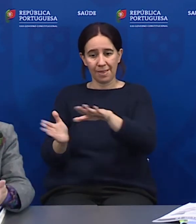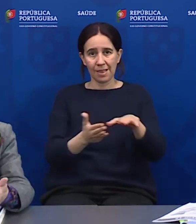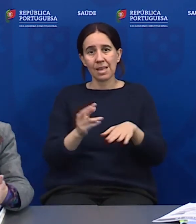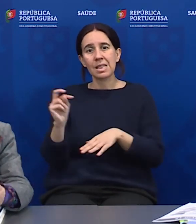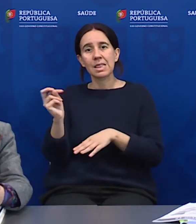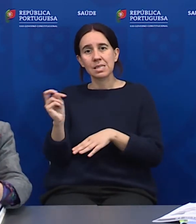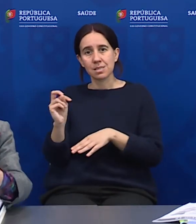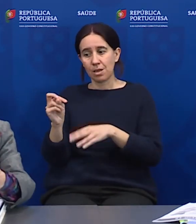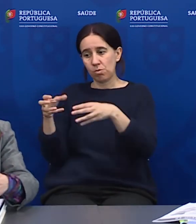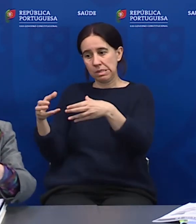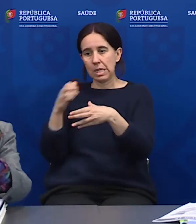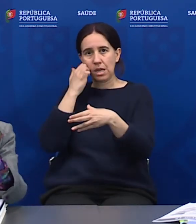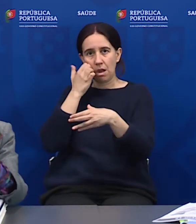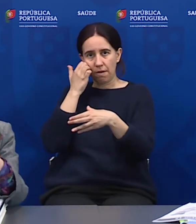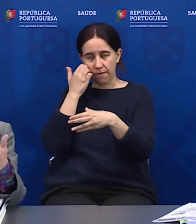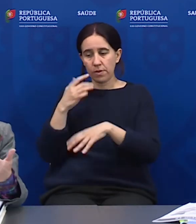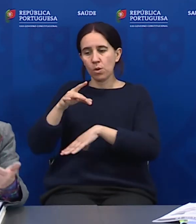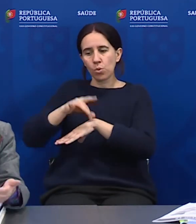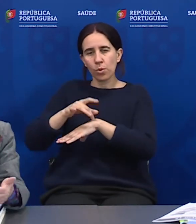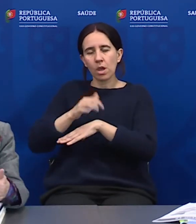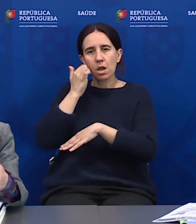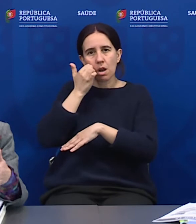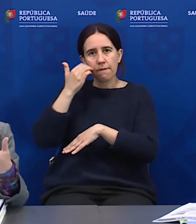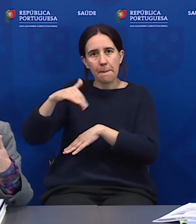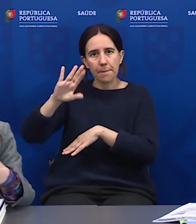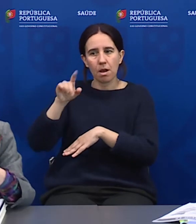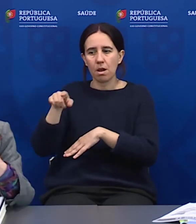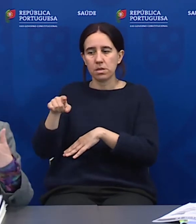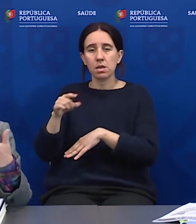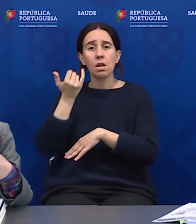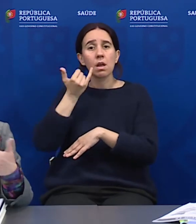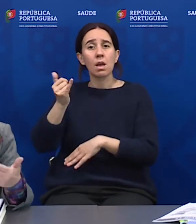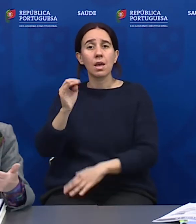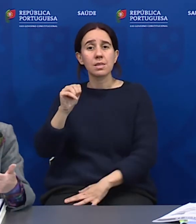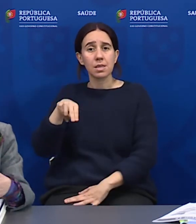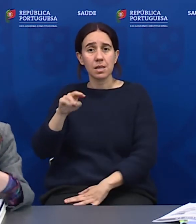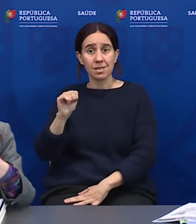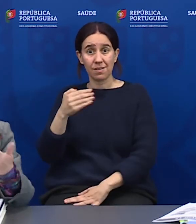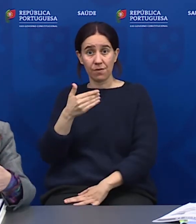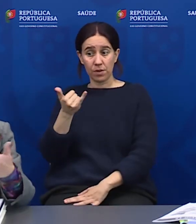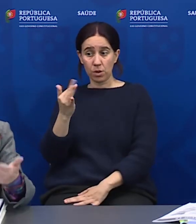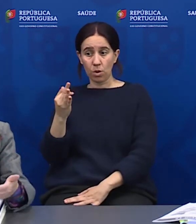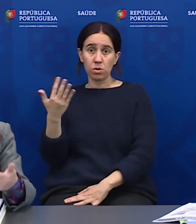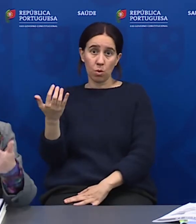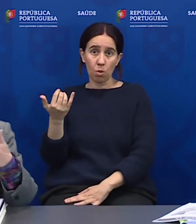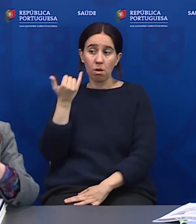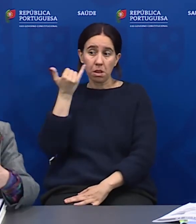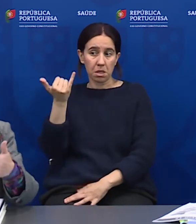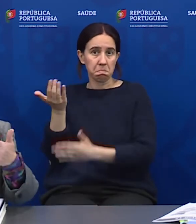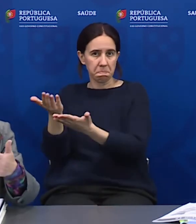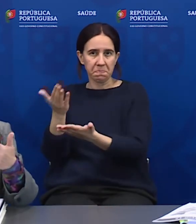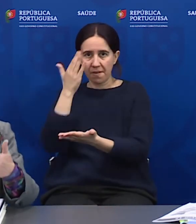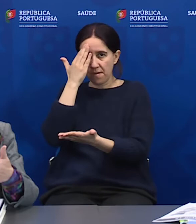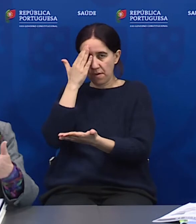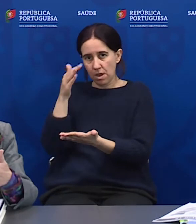terceiro patamar de gravidade. Doentes mais graves, a linha SNS 24, ou a linha que os atender, mas em